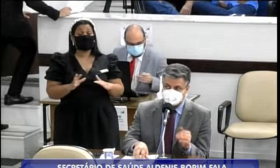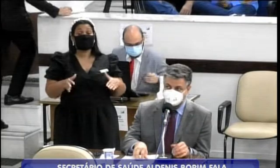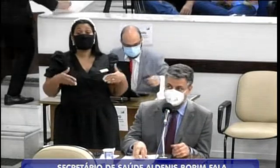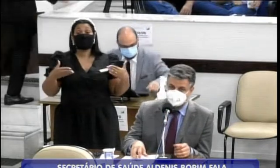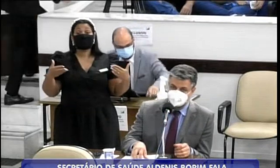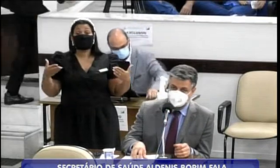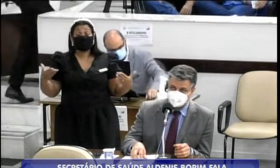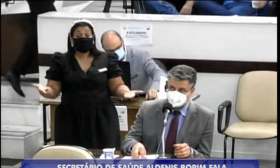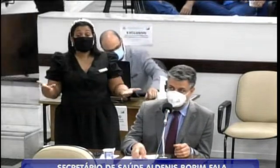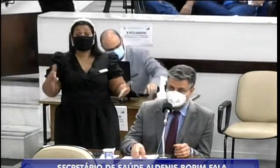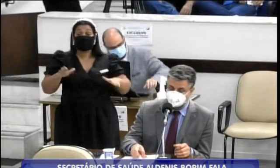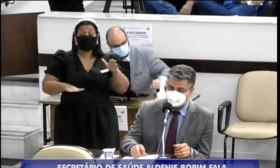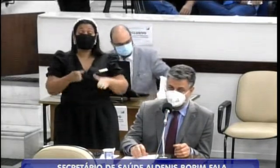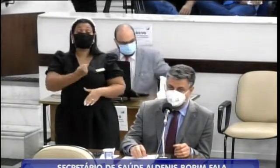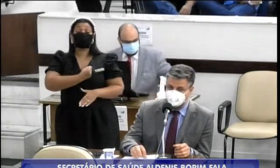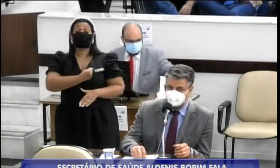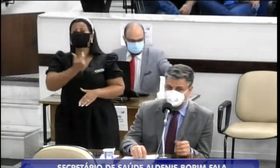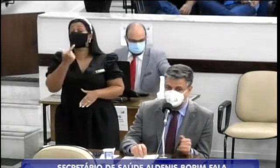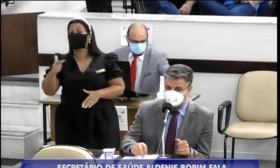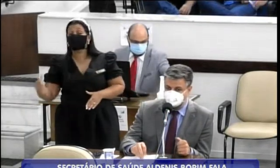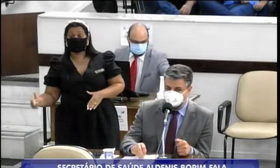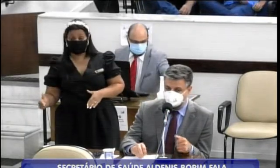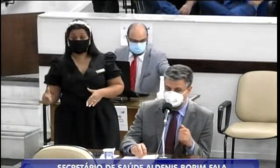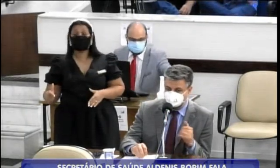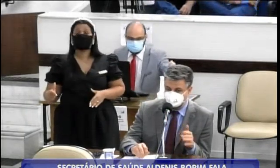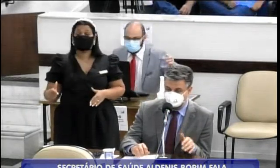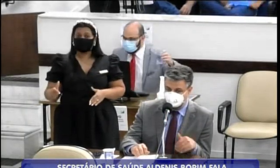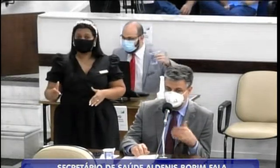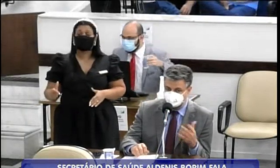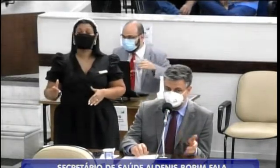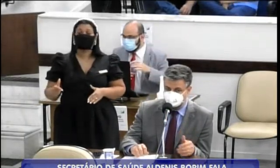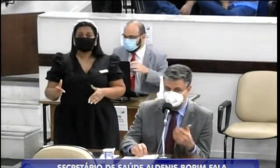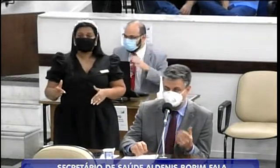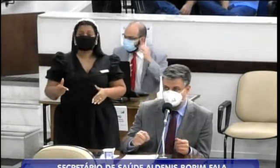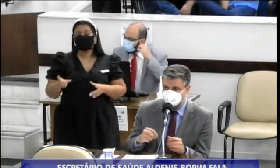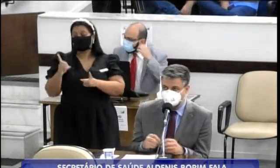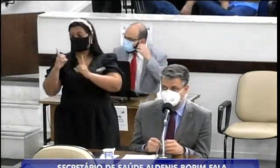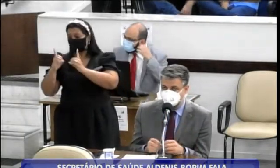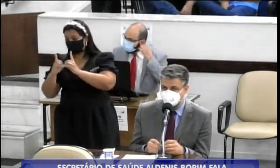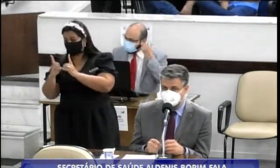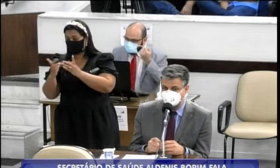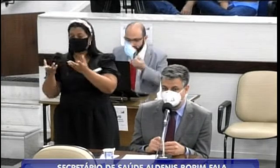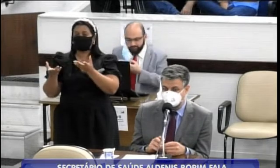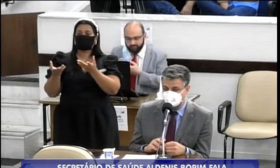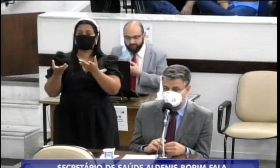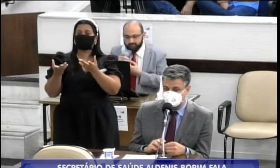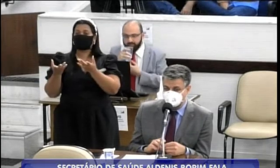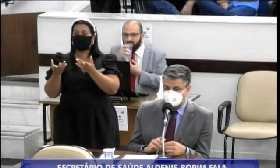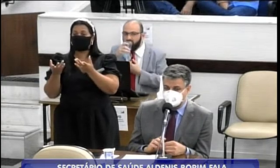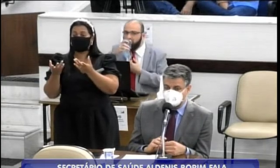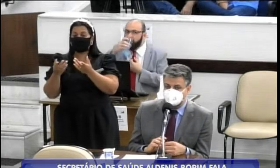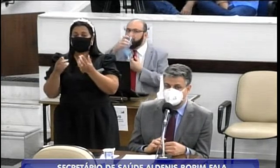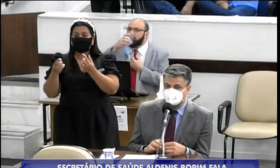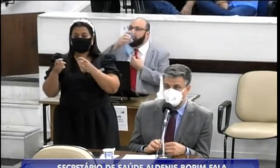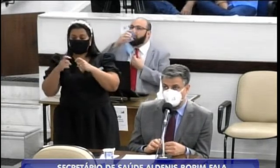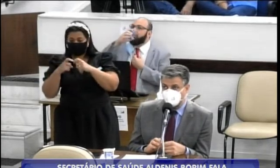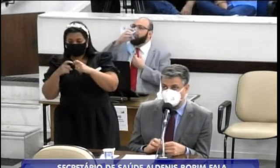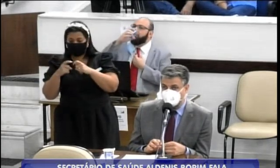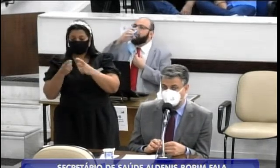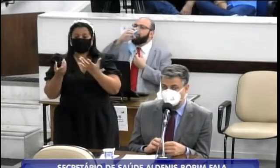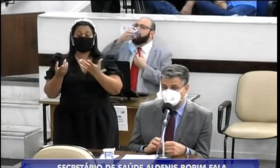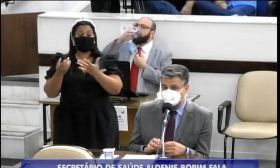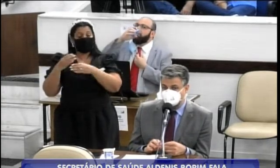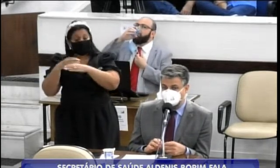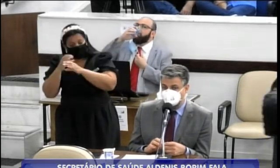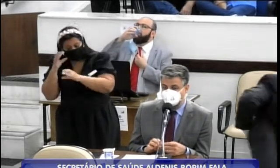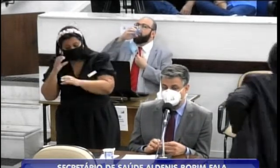vez que não tem os números da demanda represada de consultas, exames e cirurgias, mas qual é